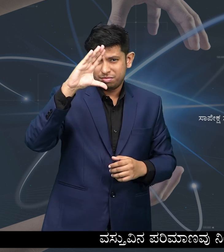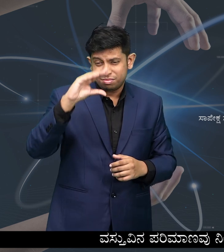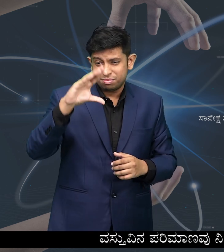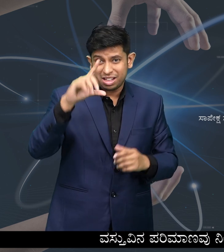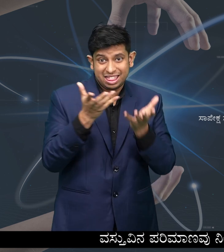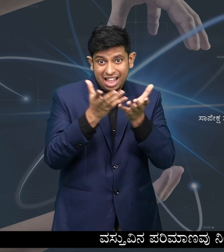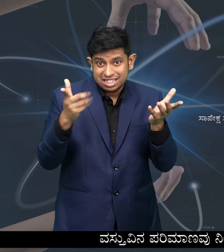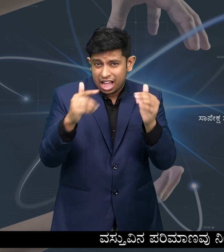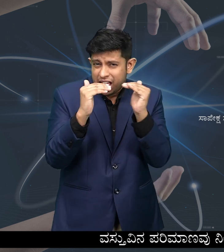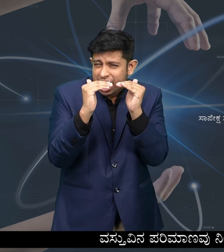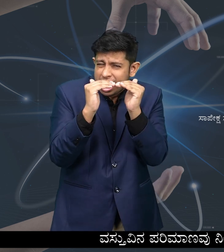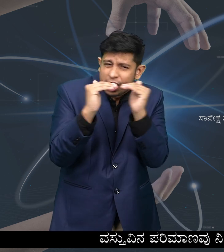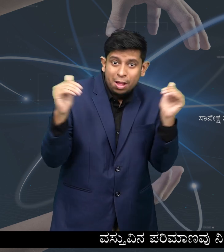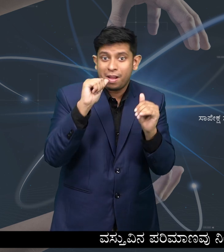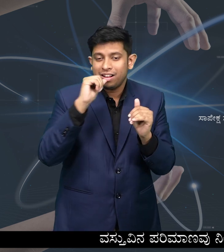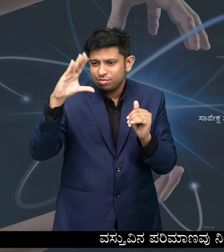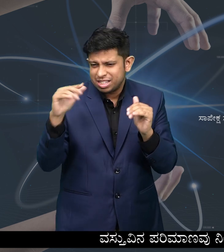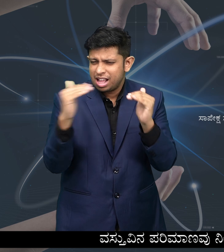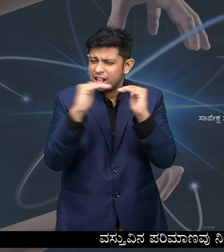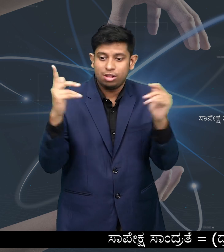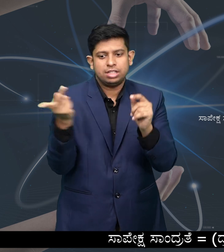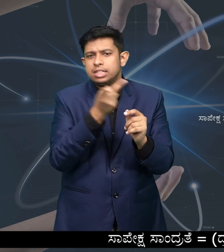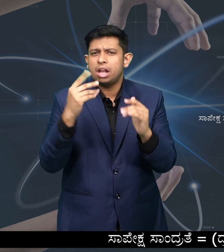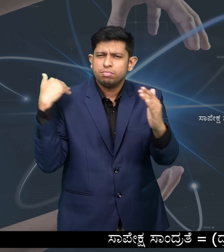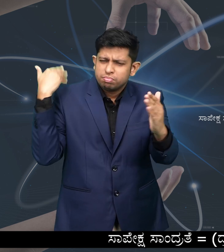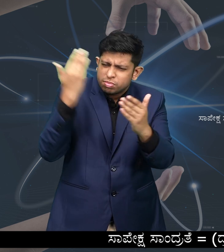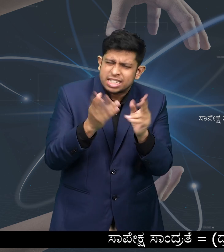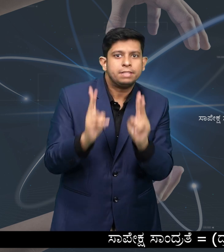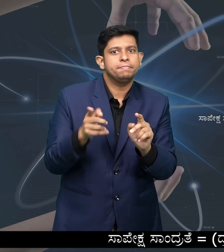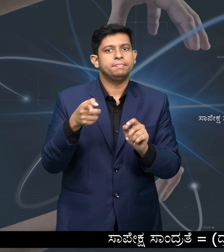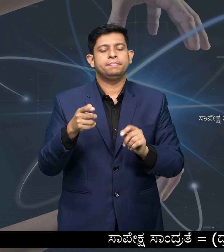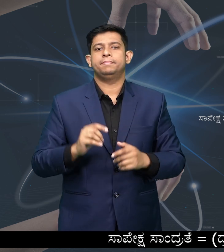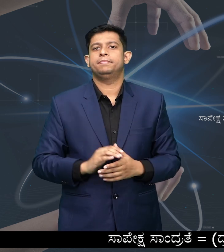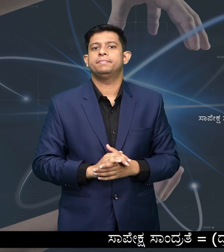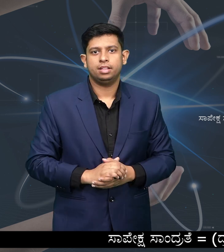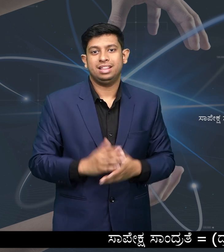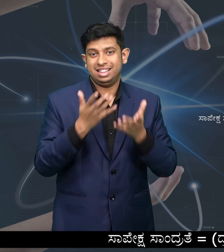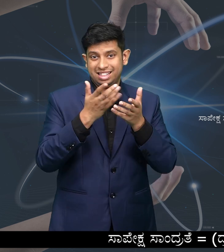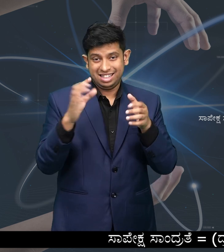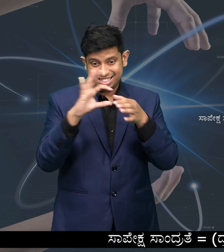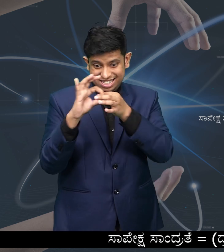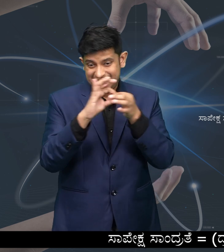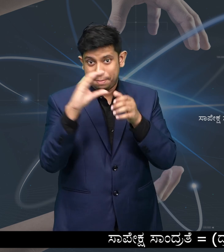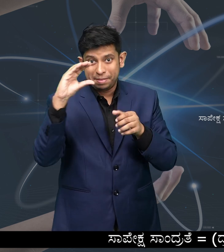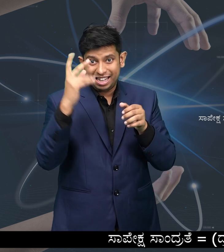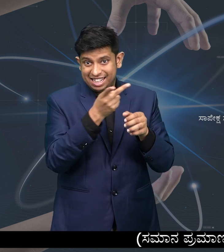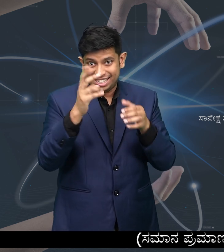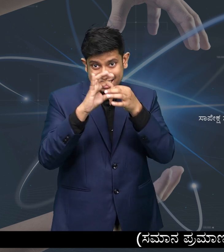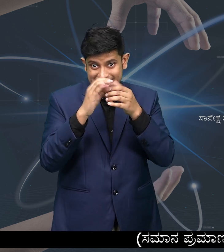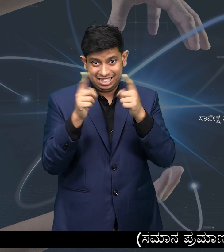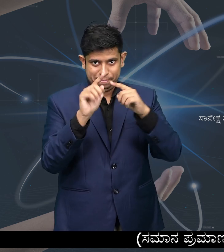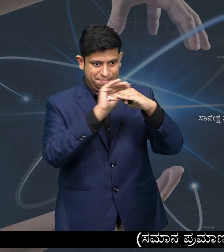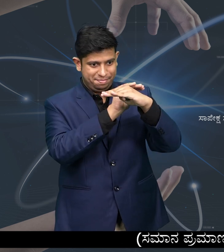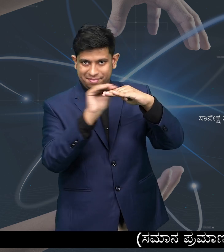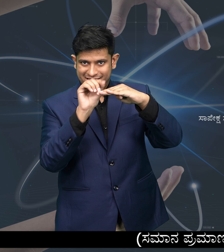ವಸ್ತುವಿನ ಪರಿಮಾಣವು ನೀರಿನ ಪರಿಮಾಣಕ್ಕೆ ಸಮನಾಗಿರುವುದರಿಂದ ಸಾಪೇಕ್ಷ ಸಾಂದ್ರತೆ ಈಸ್ ಈಕ್ವಲ್ ಟು ದ್ರವ್ಯದ ನಿರ್ದಿಷ್ಟ ಪರಿಮಾಣದ